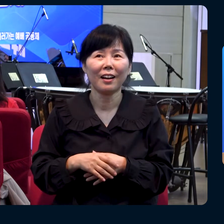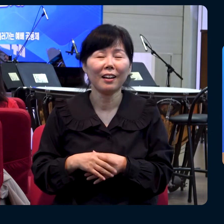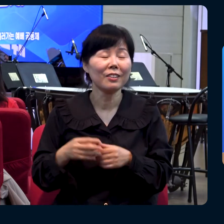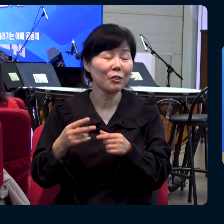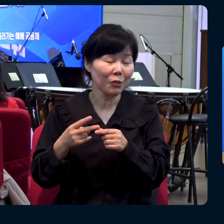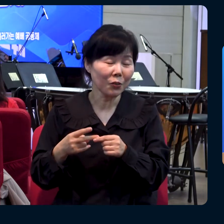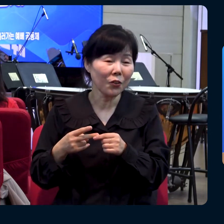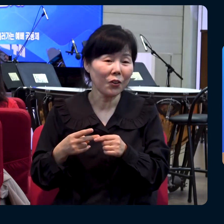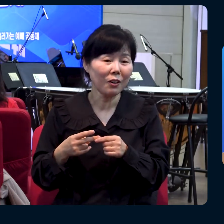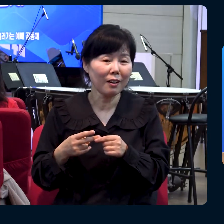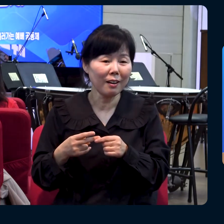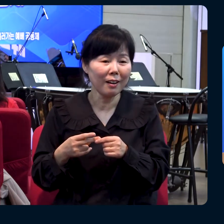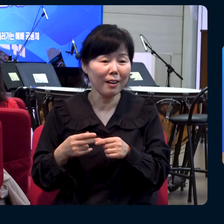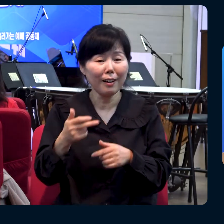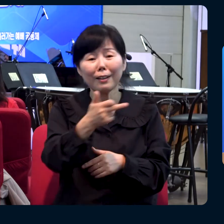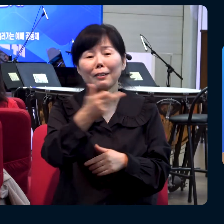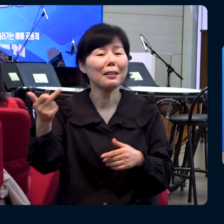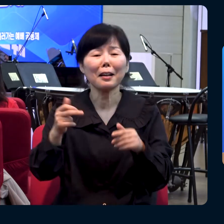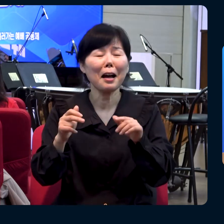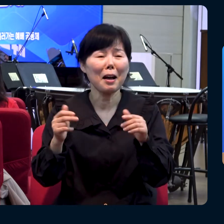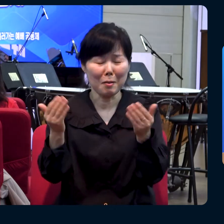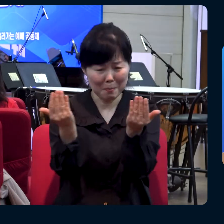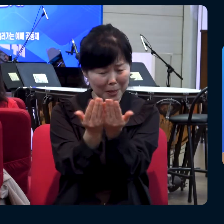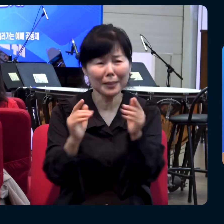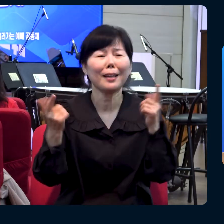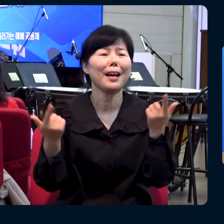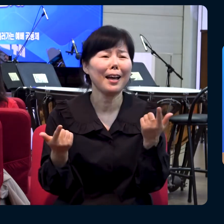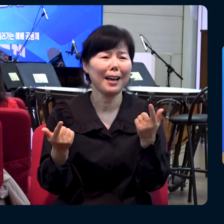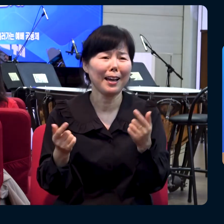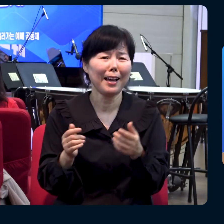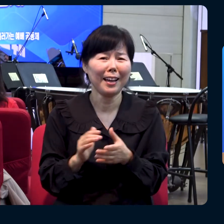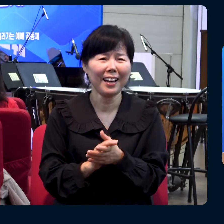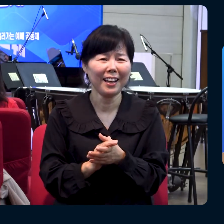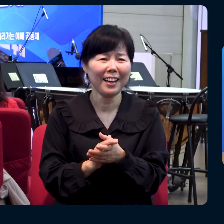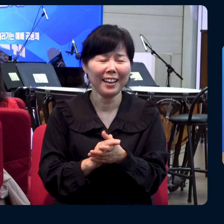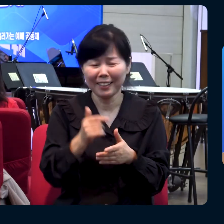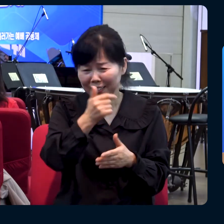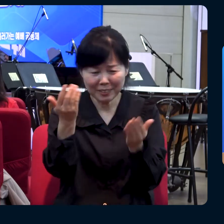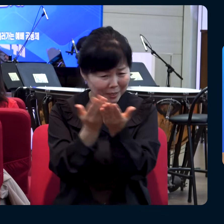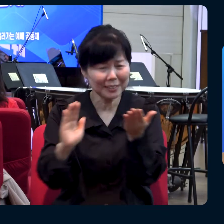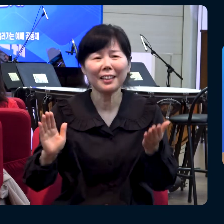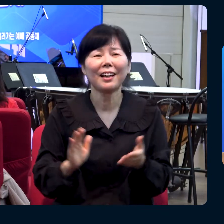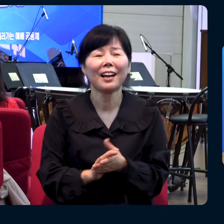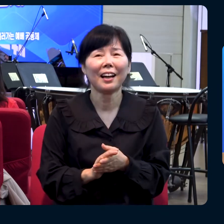또 하나는 사이즈가 안 맞아요. 사울 왕은